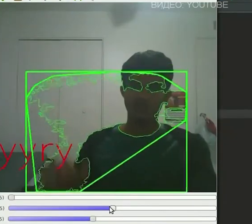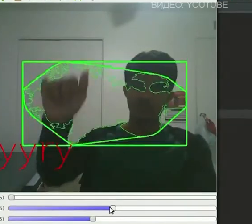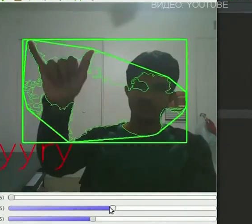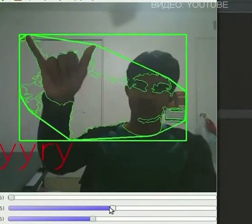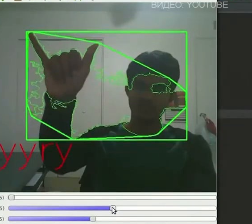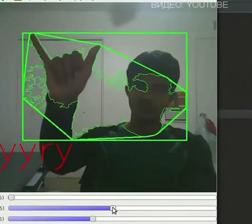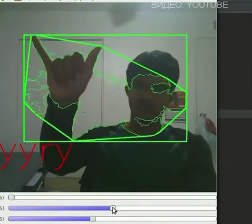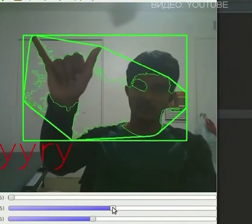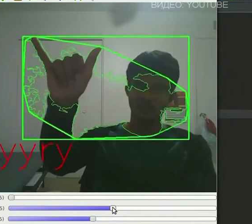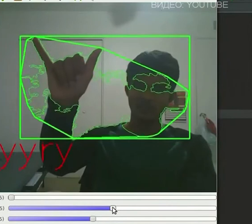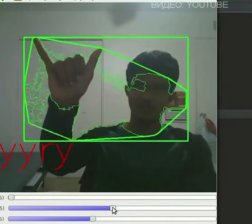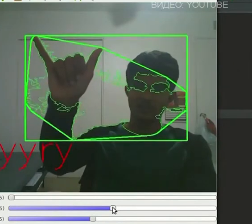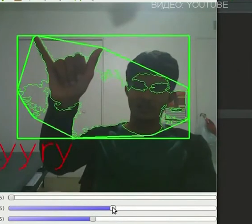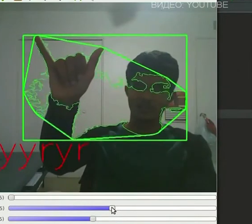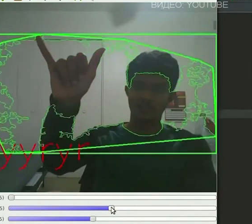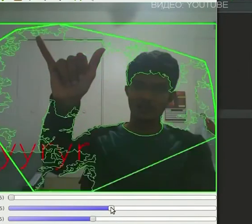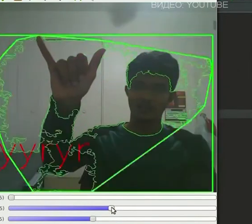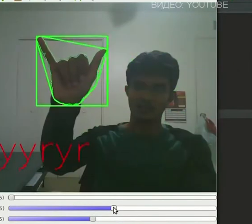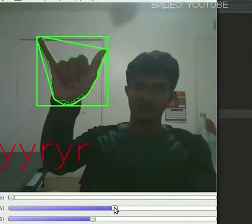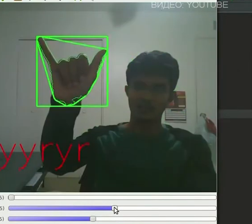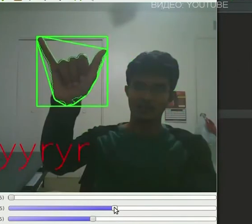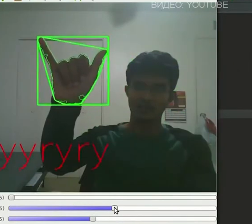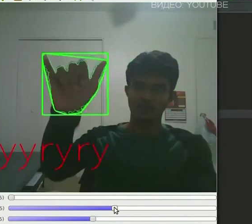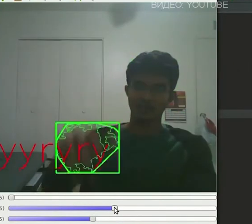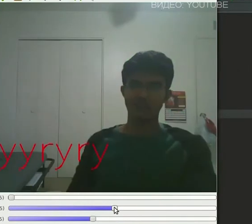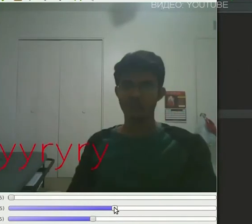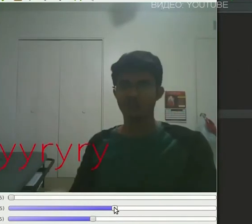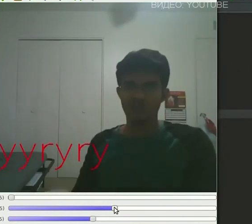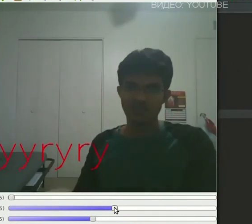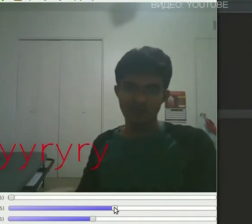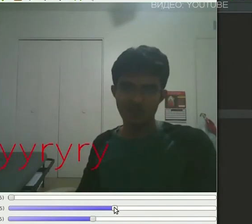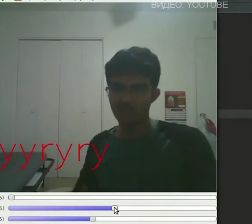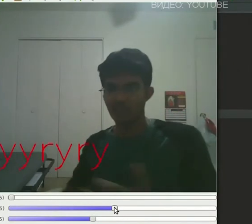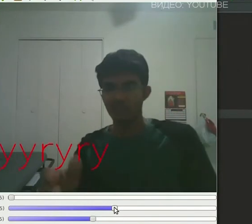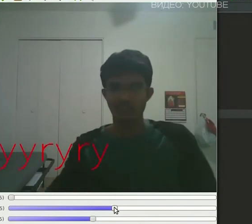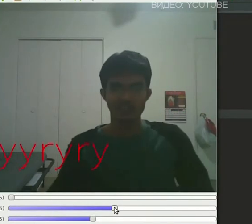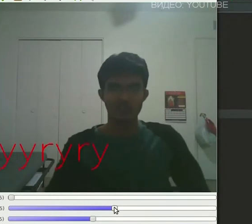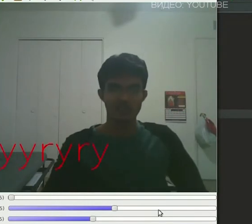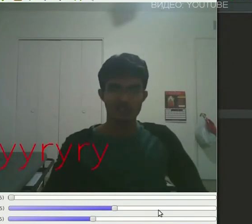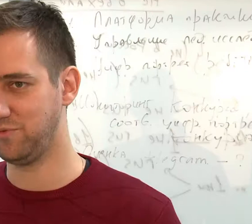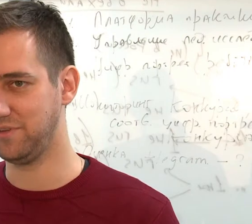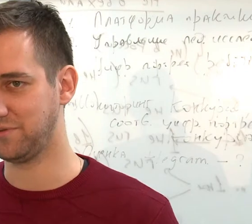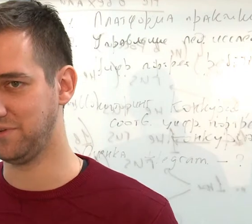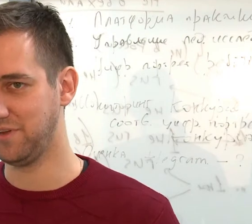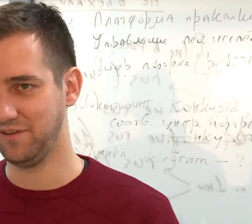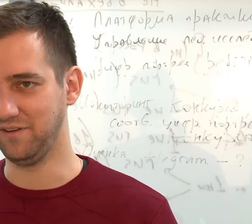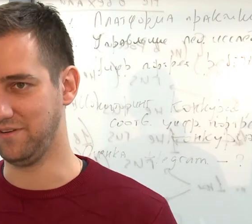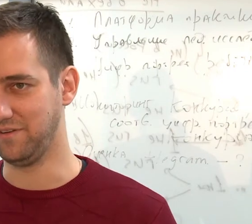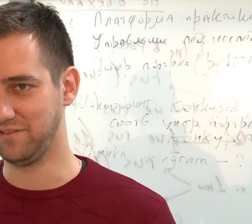благодаря повышению вычислительных мощностей и появлению алгоритмов, которые, скажем так, вот генерируем информацию, они делают более